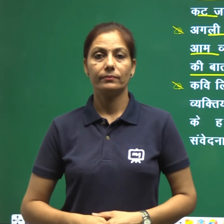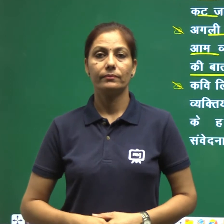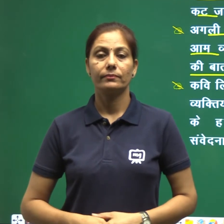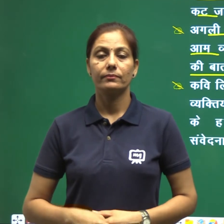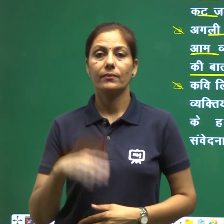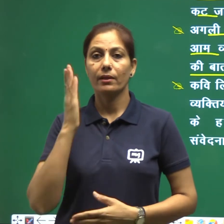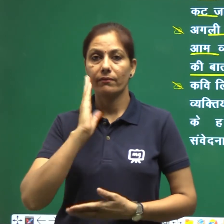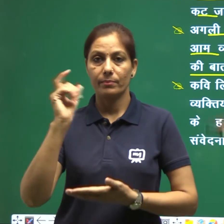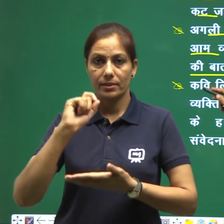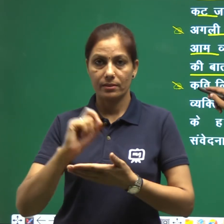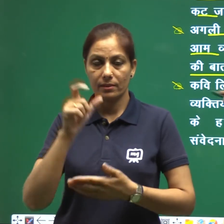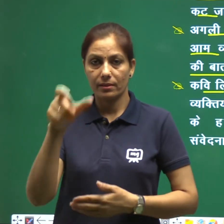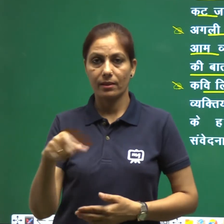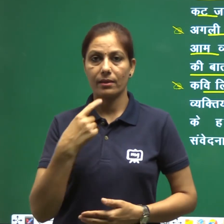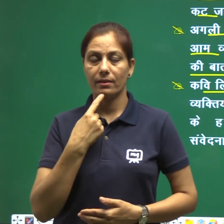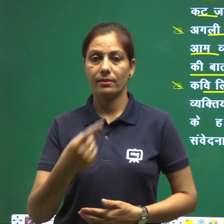कवि लिखते हैं कि